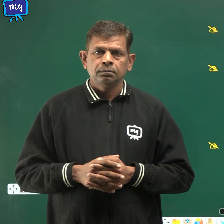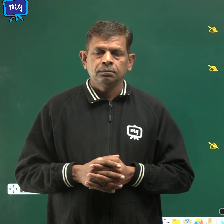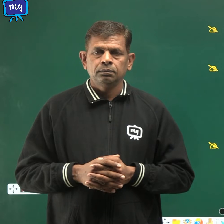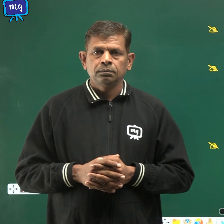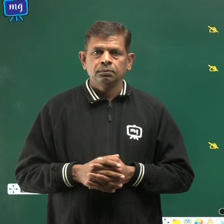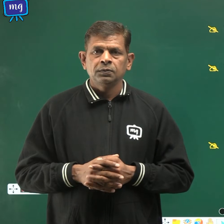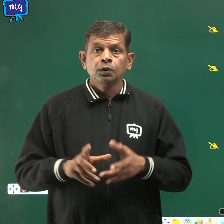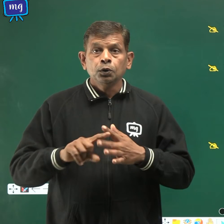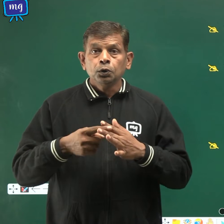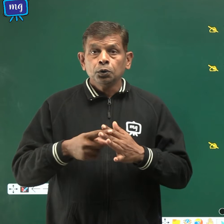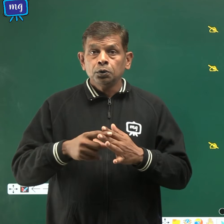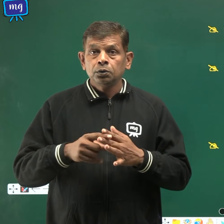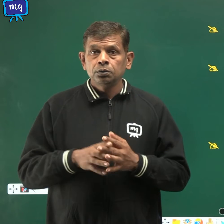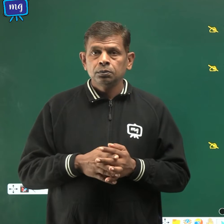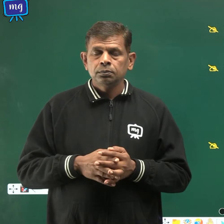तड़ित झंझा